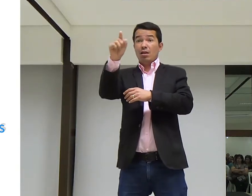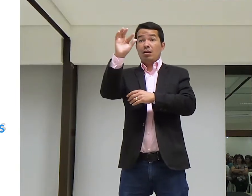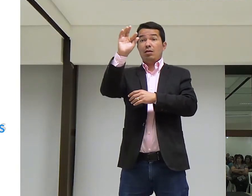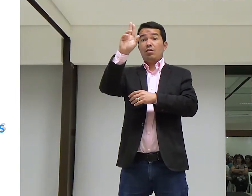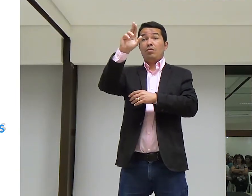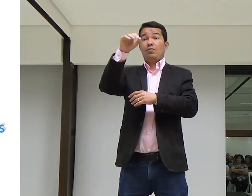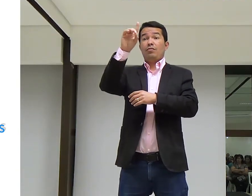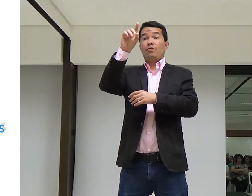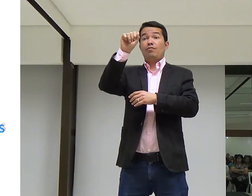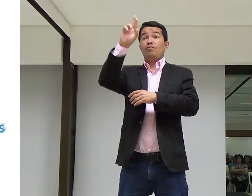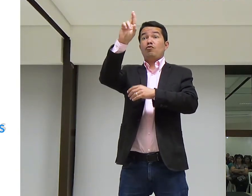respeito disso.